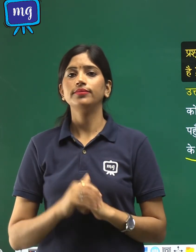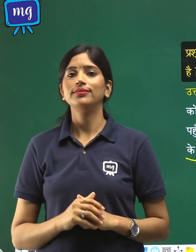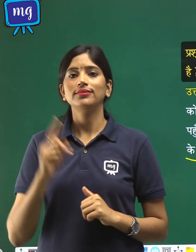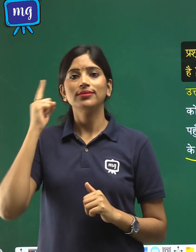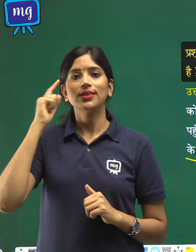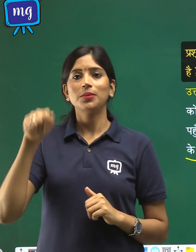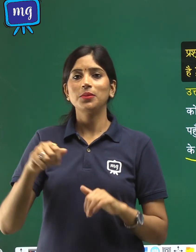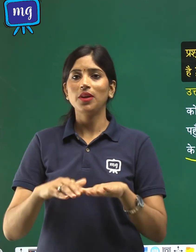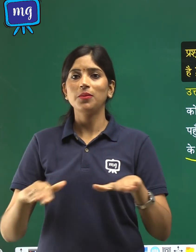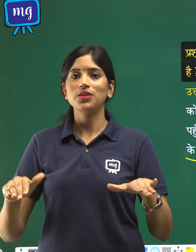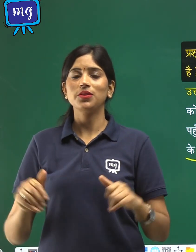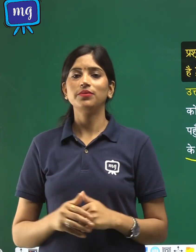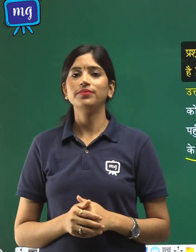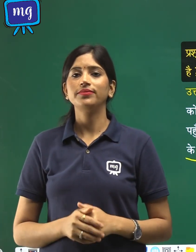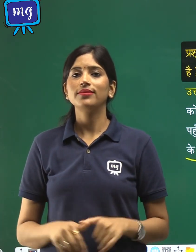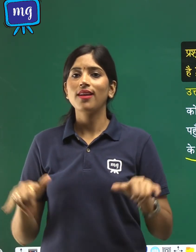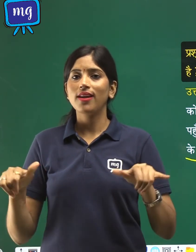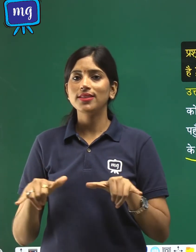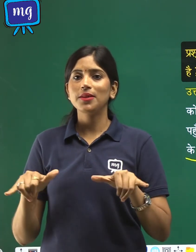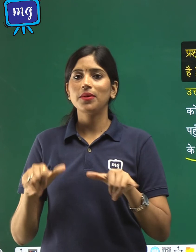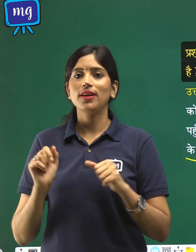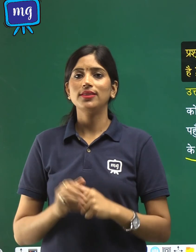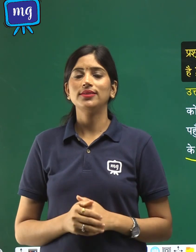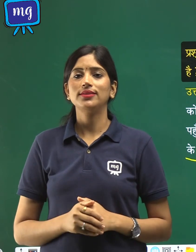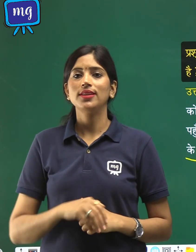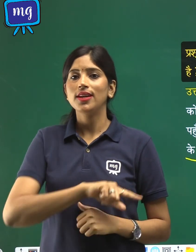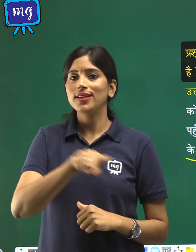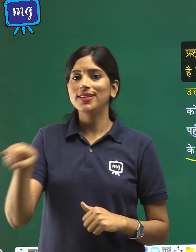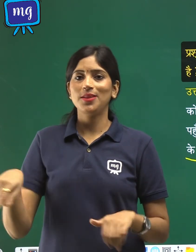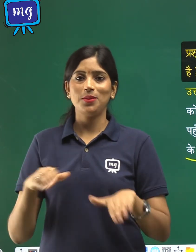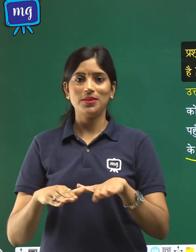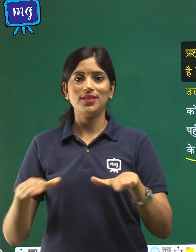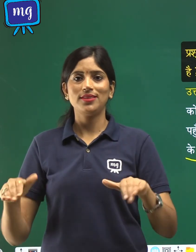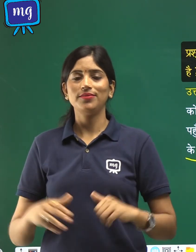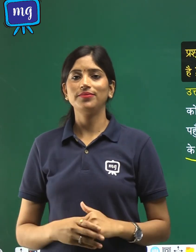समझ में आए बच्चों? इसी प्रकार सभी बच्चे